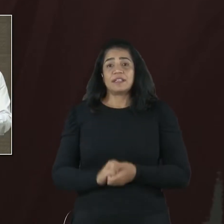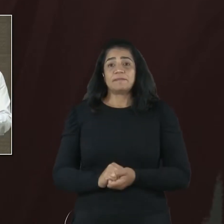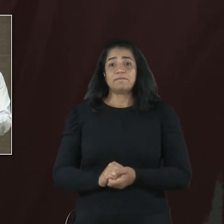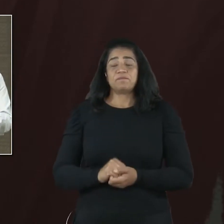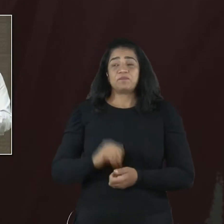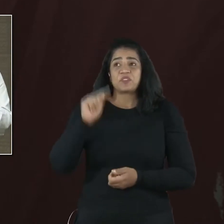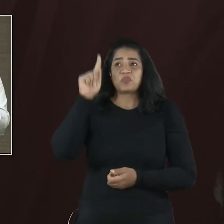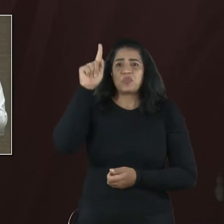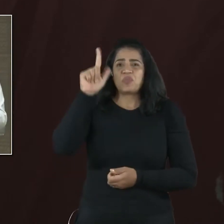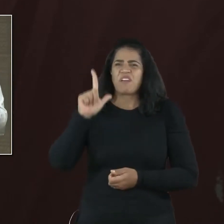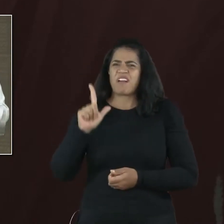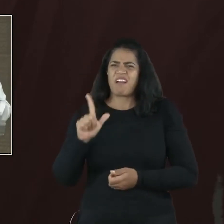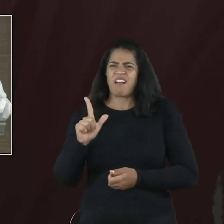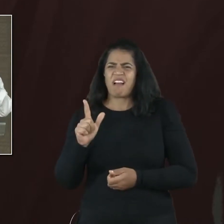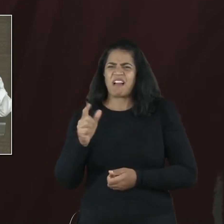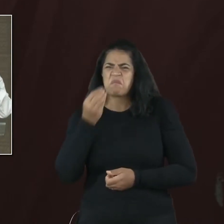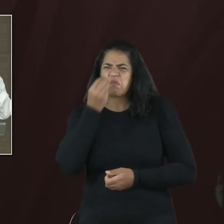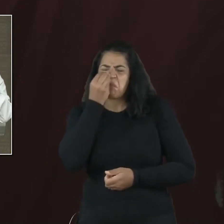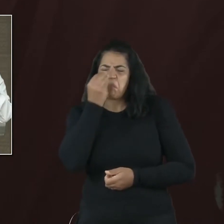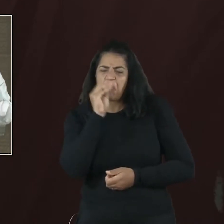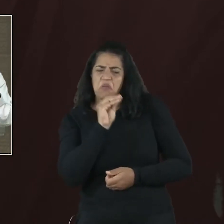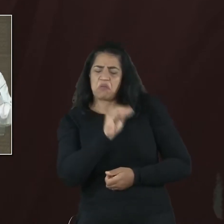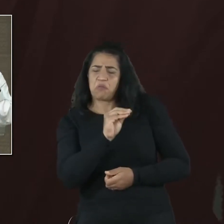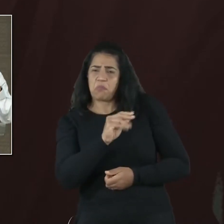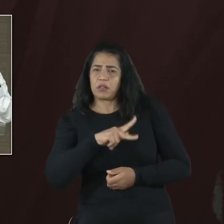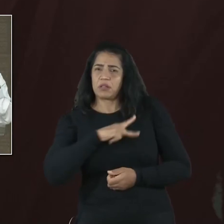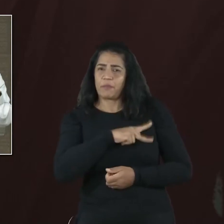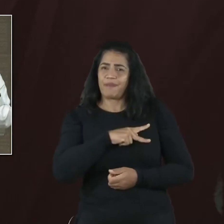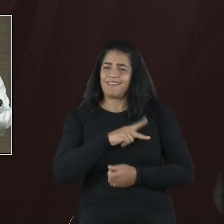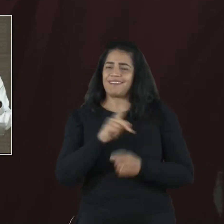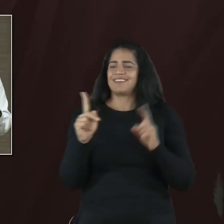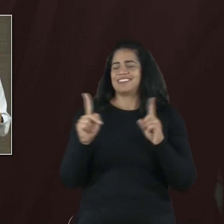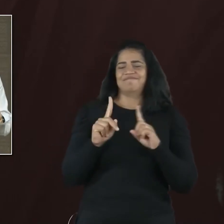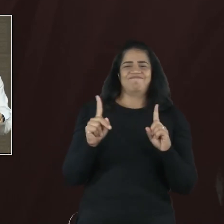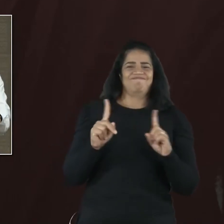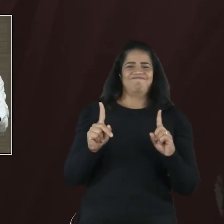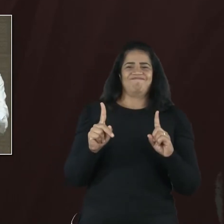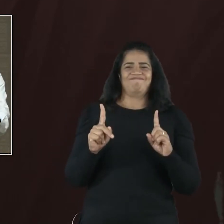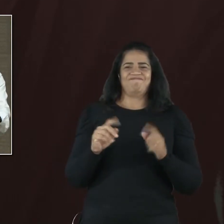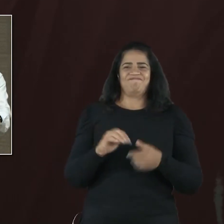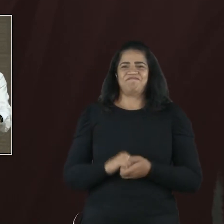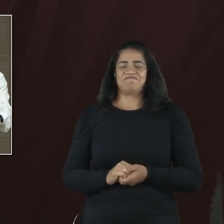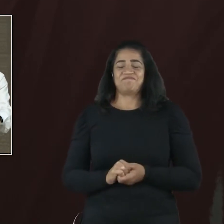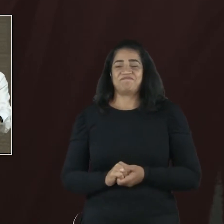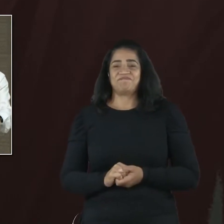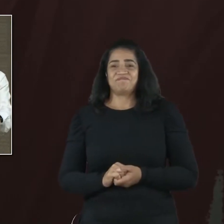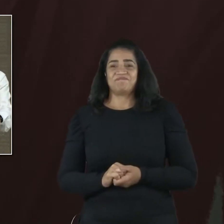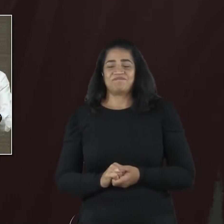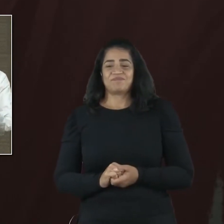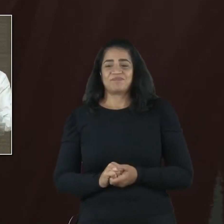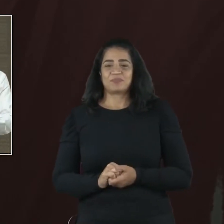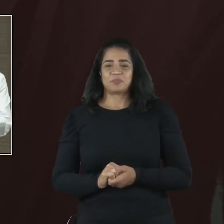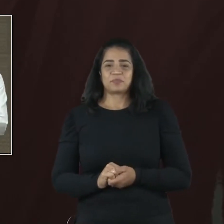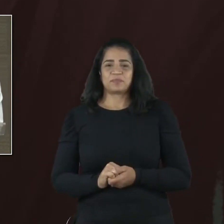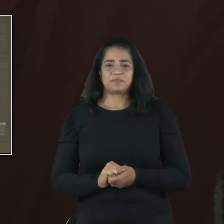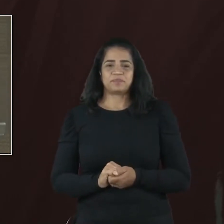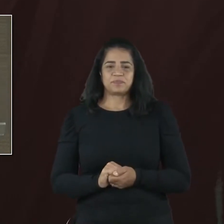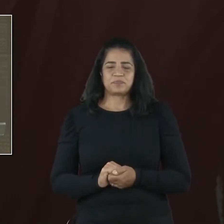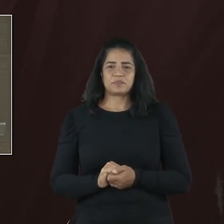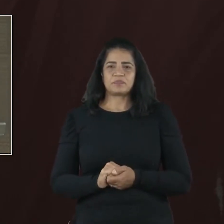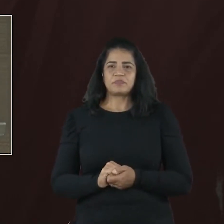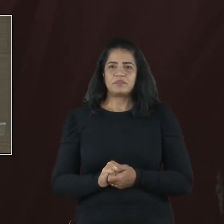sentiram repugnância. Devia ser uma coisa horrível, não sei como era, né? Então ele não teria